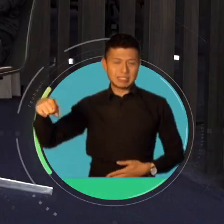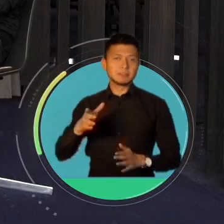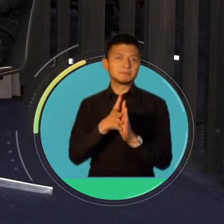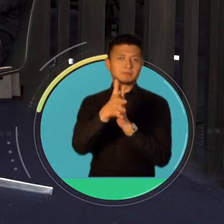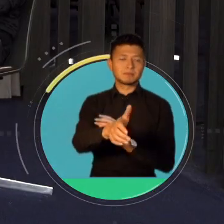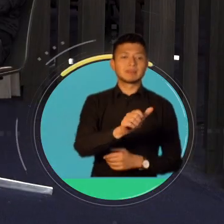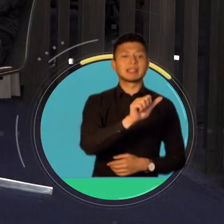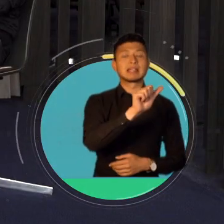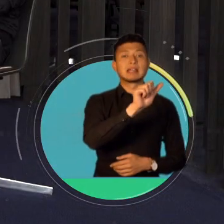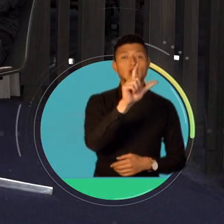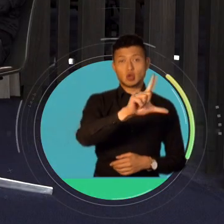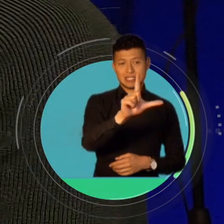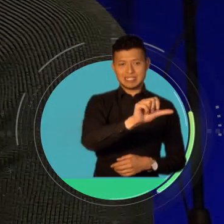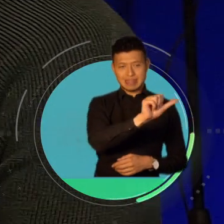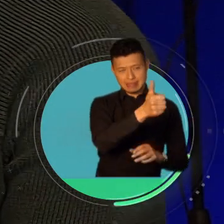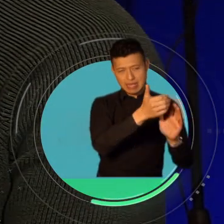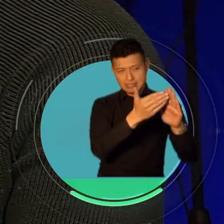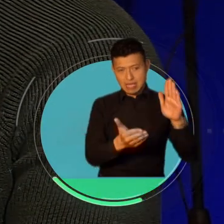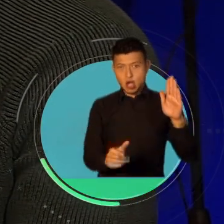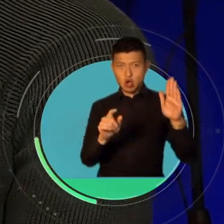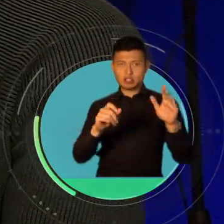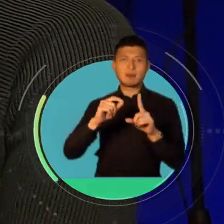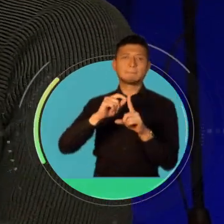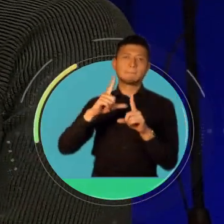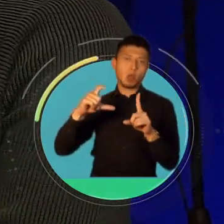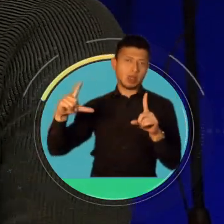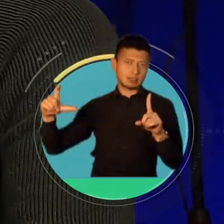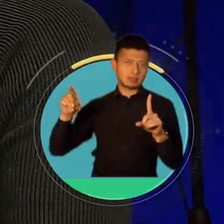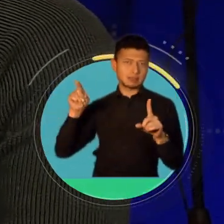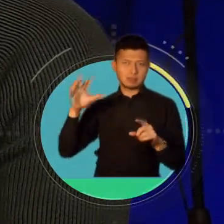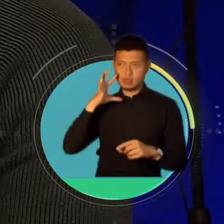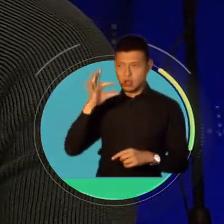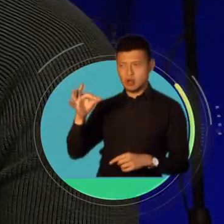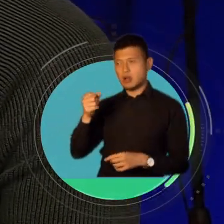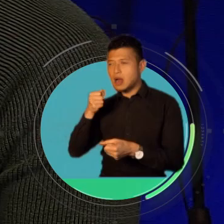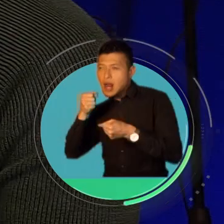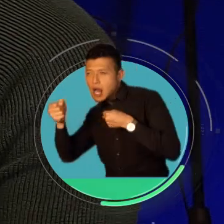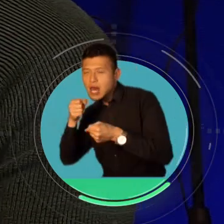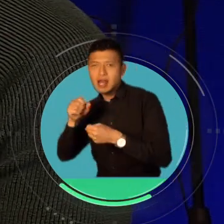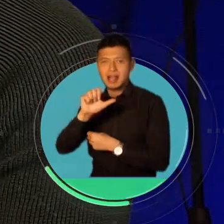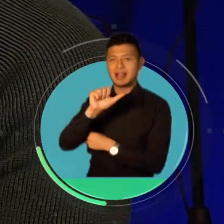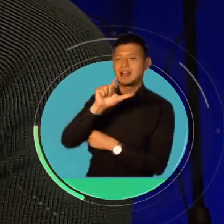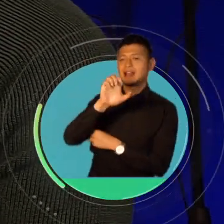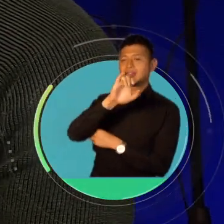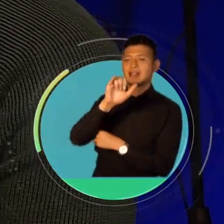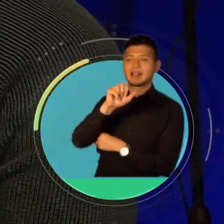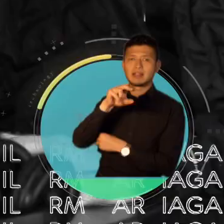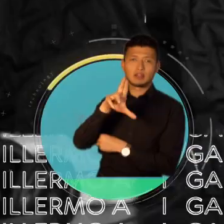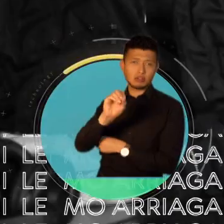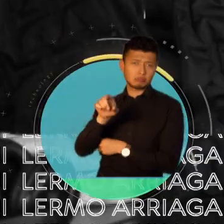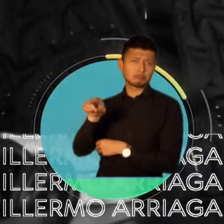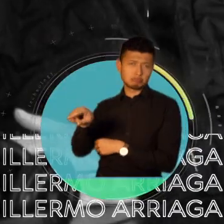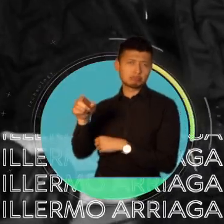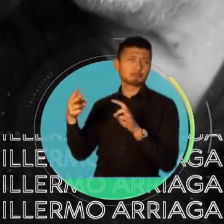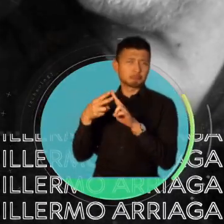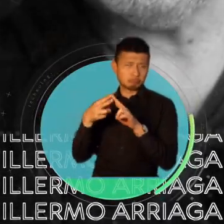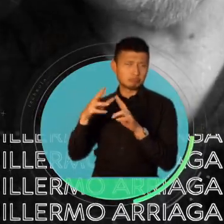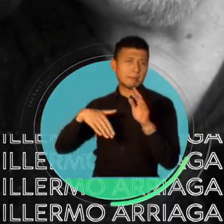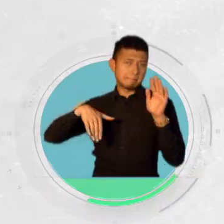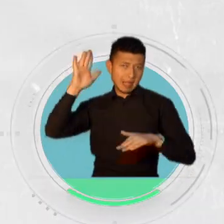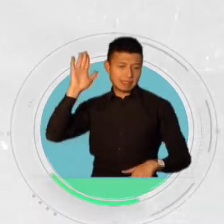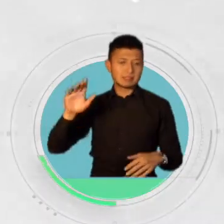día lunes comenzamos de 10 a 11 con el podcast de Alejandro Marín un espacio ya bastante